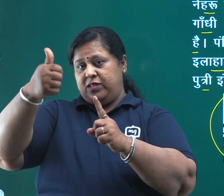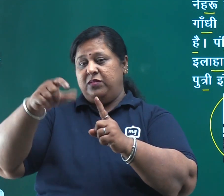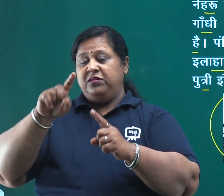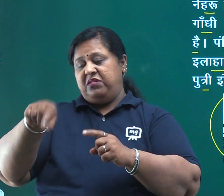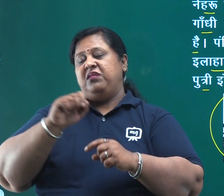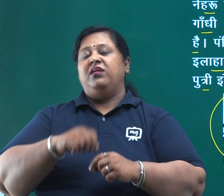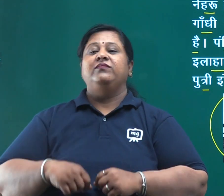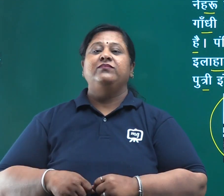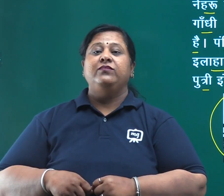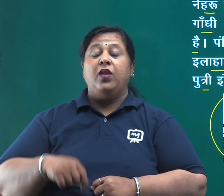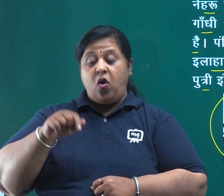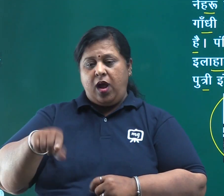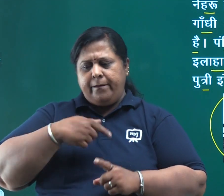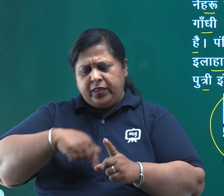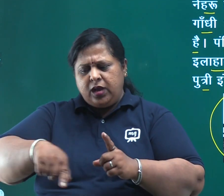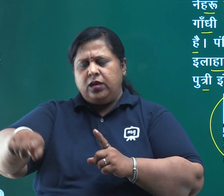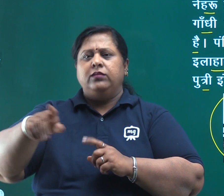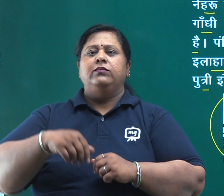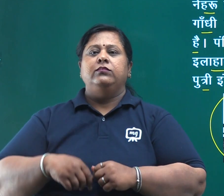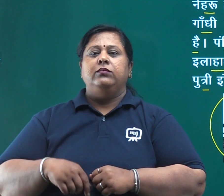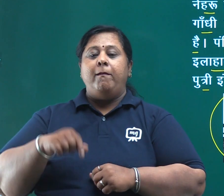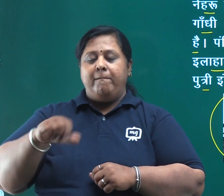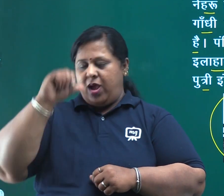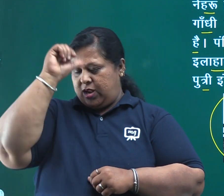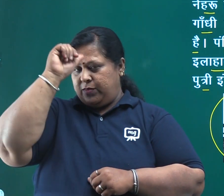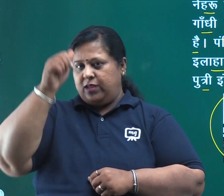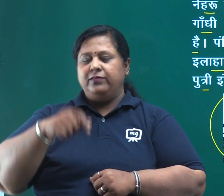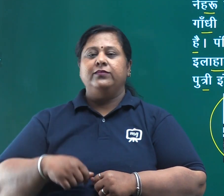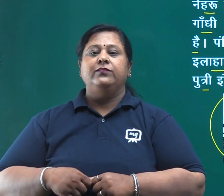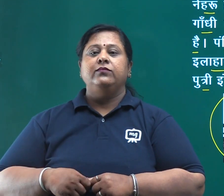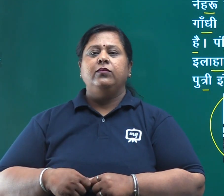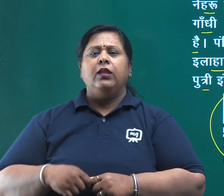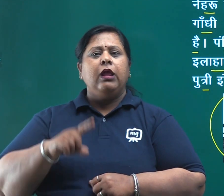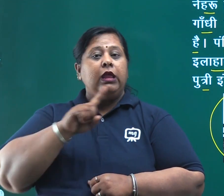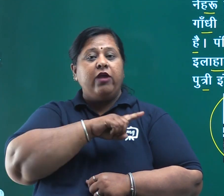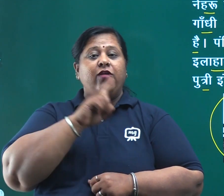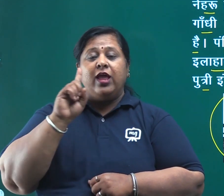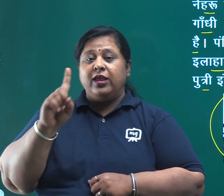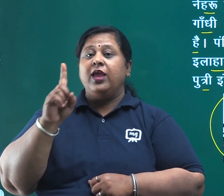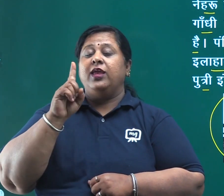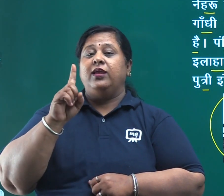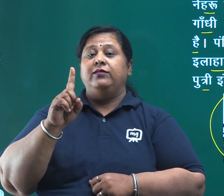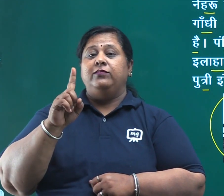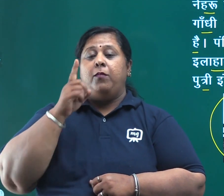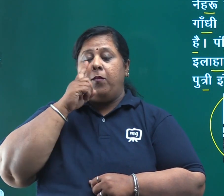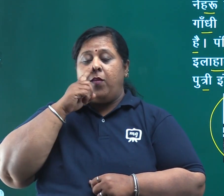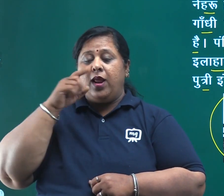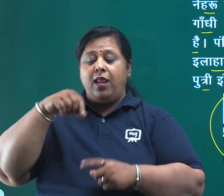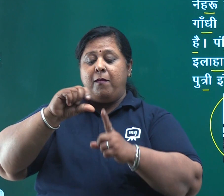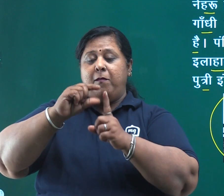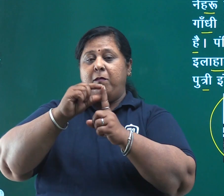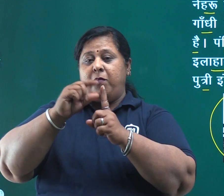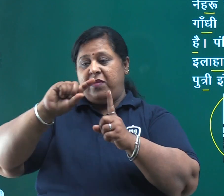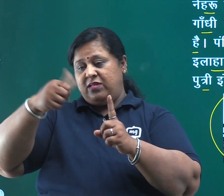रही हैं और अब तक भारत में केवल यही एक महिला